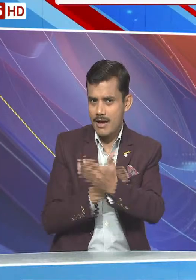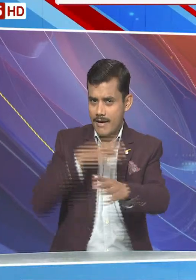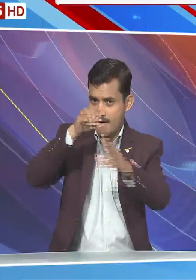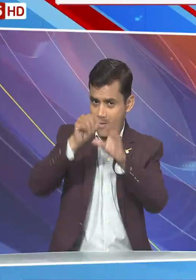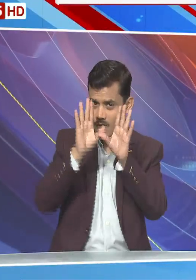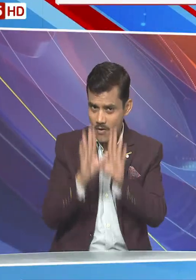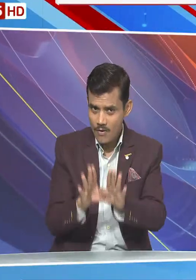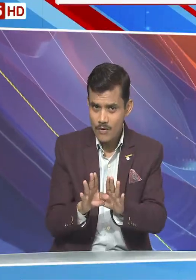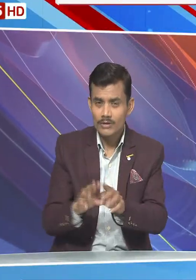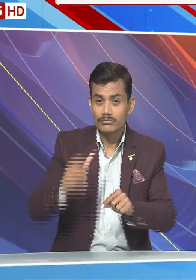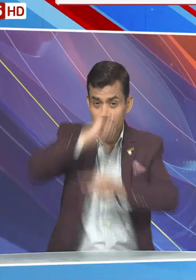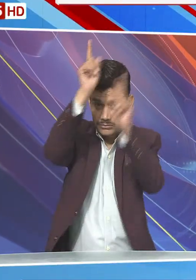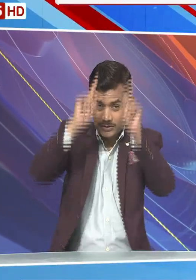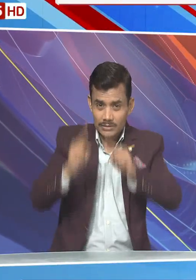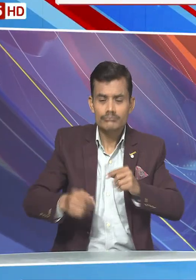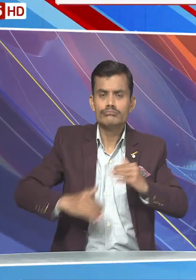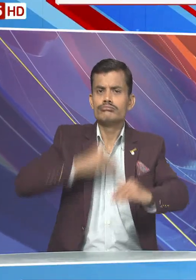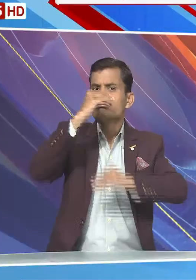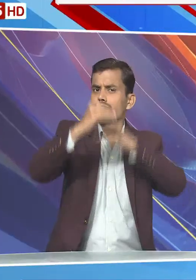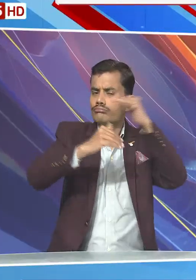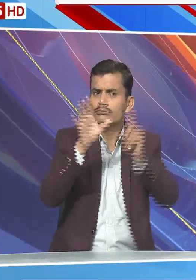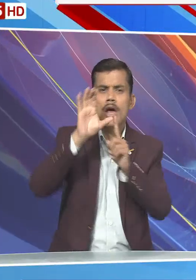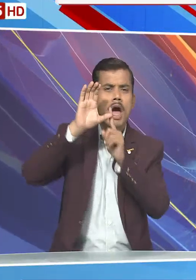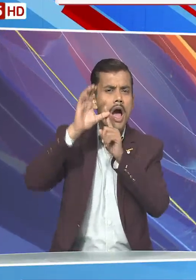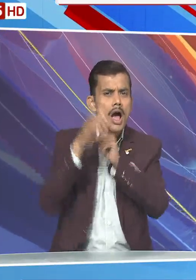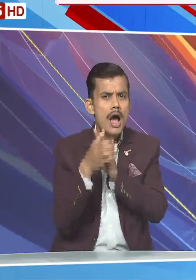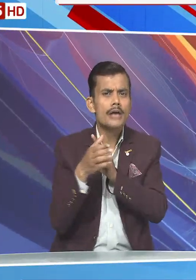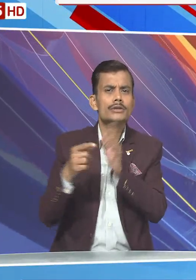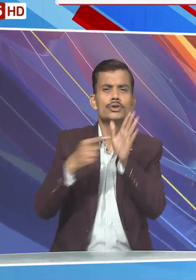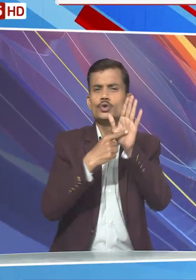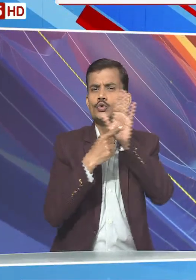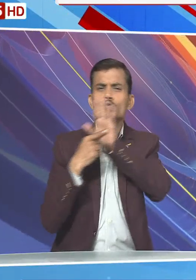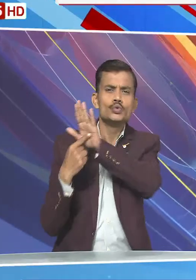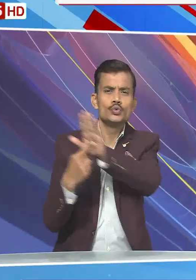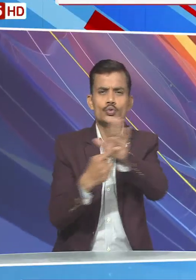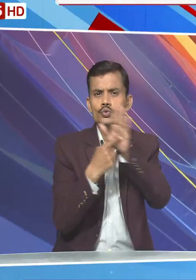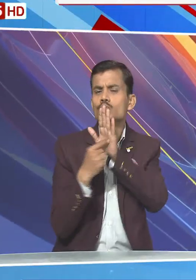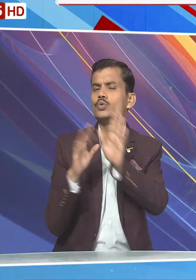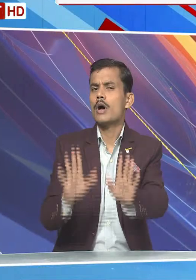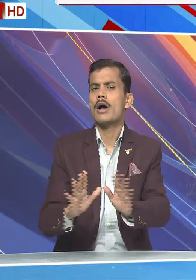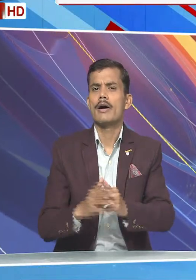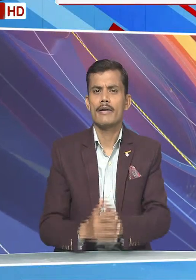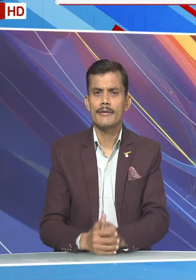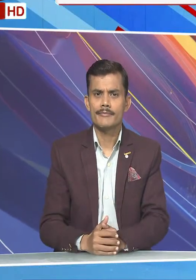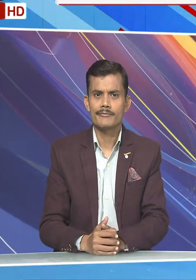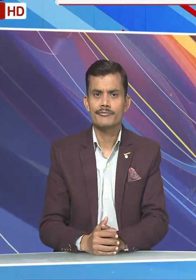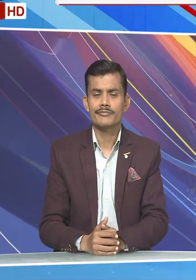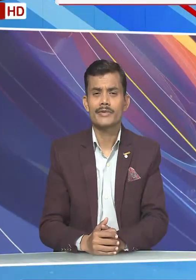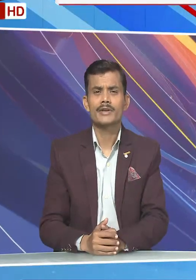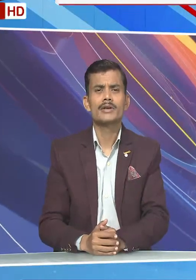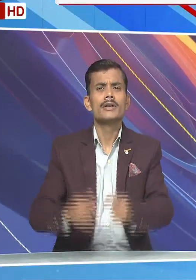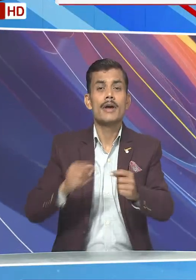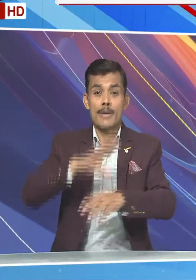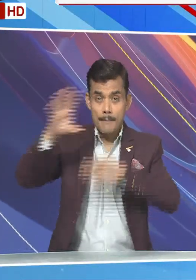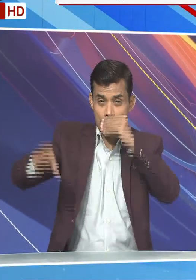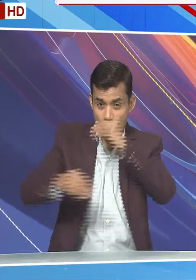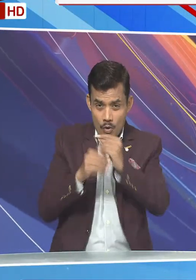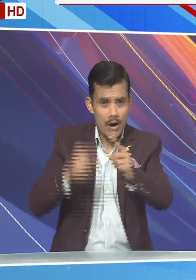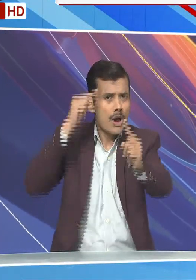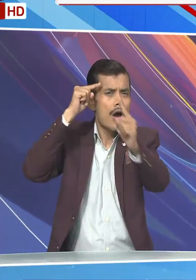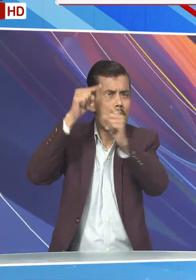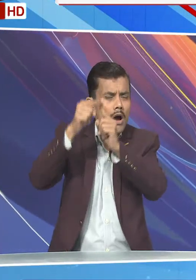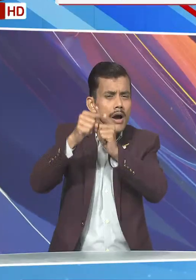से देश की समृद्ध संस्कृति और परंपराओं को उजागर करना है। इसके अलावा इसका